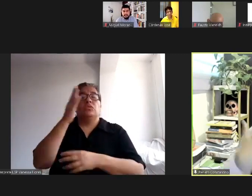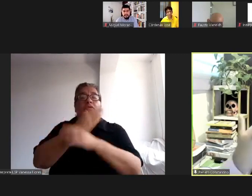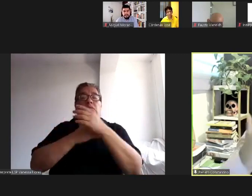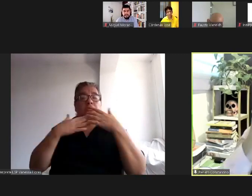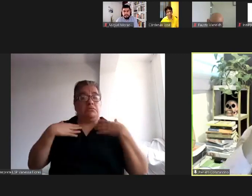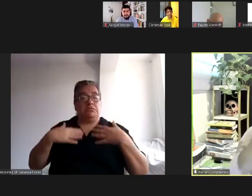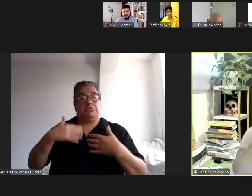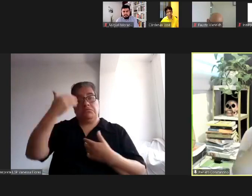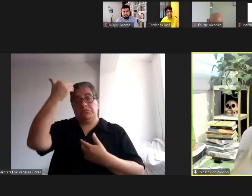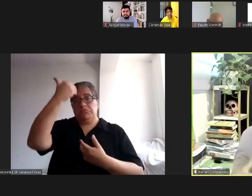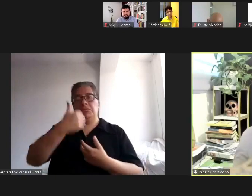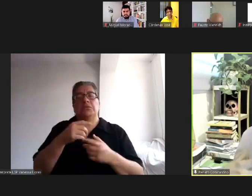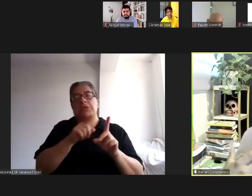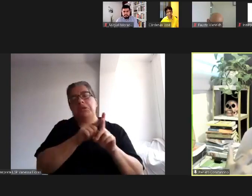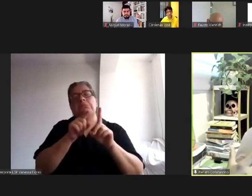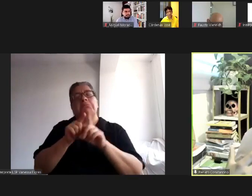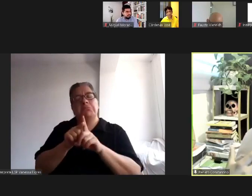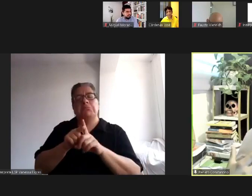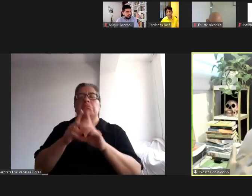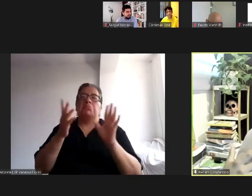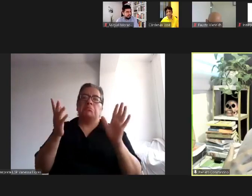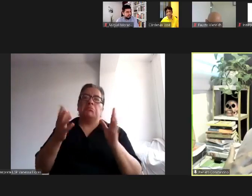Entonces creo que